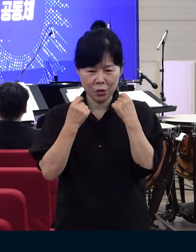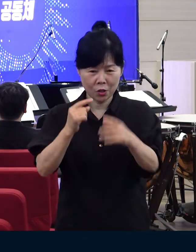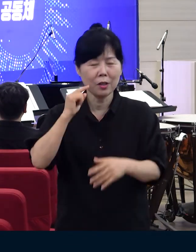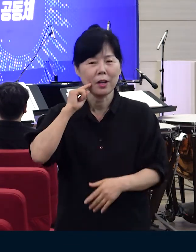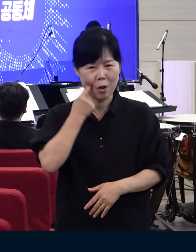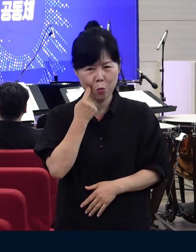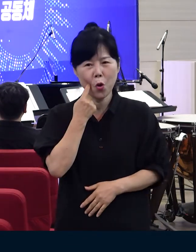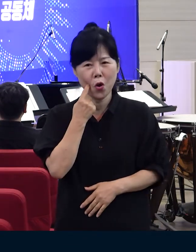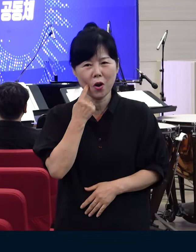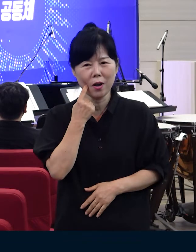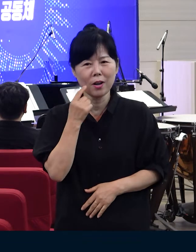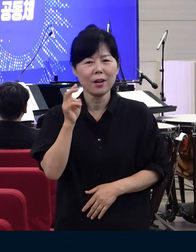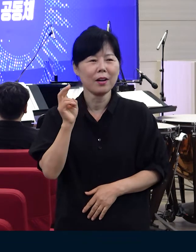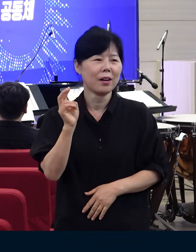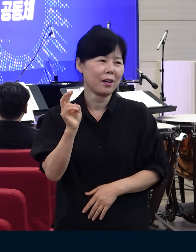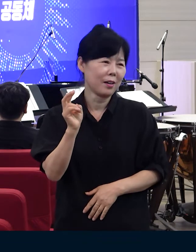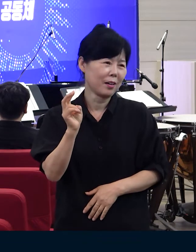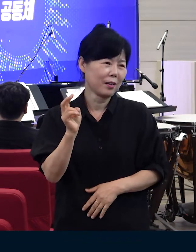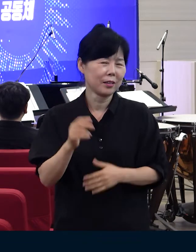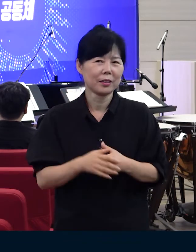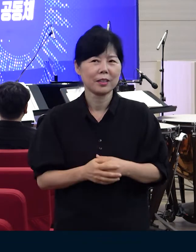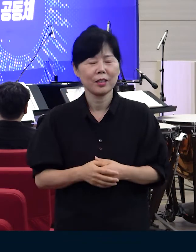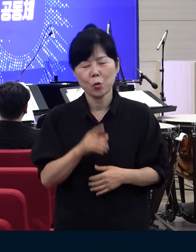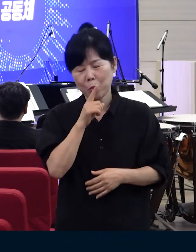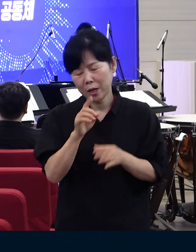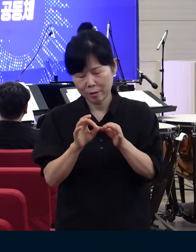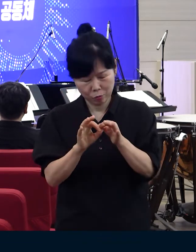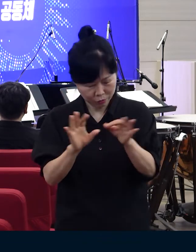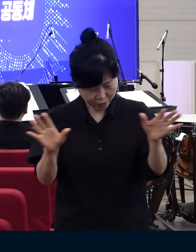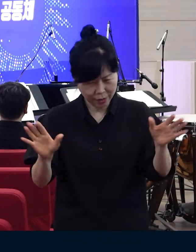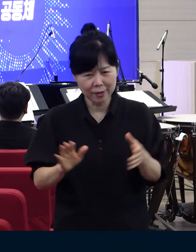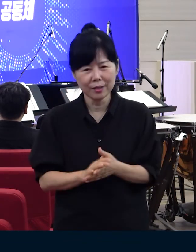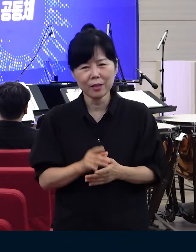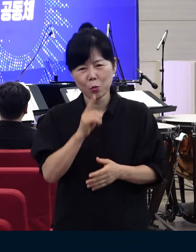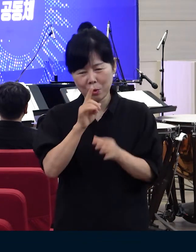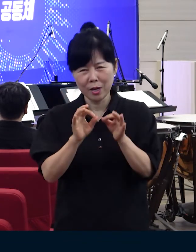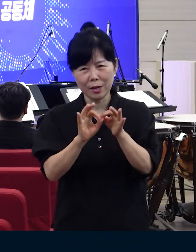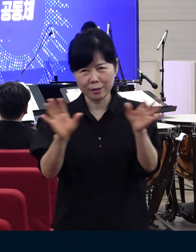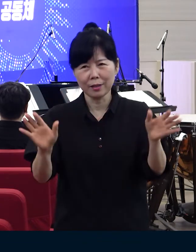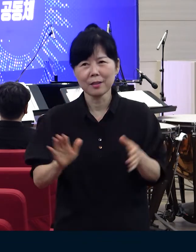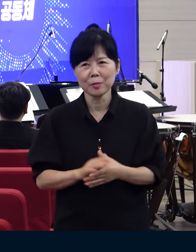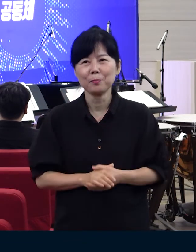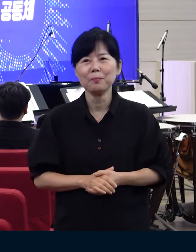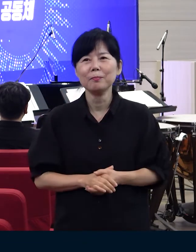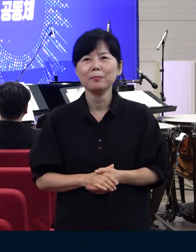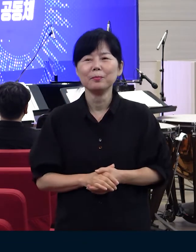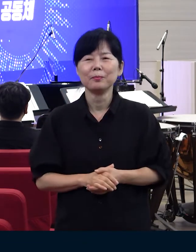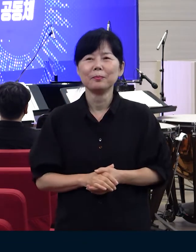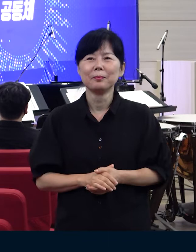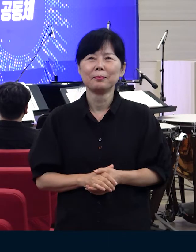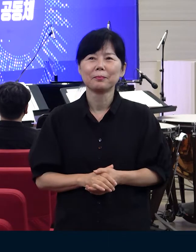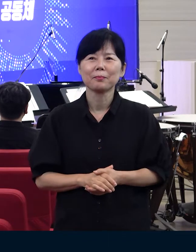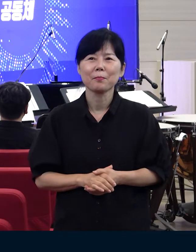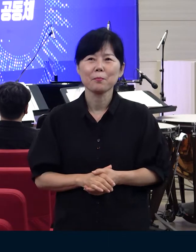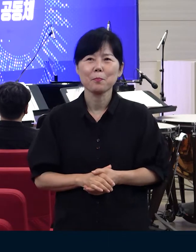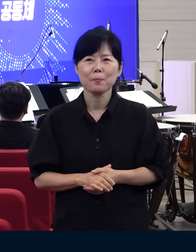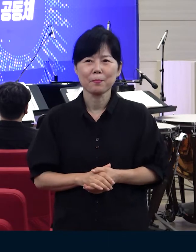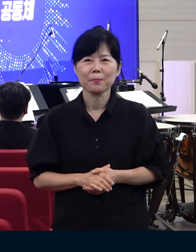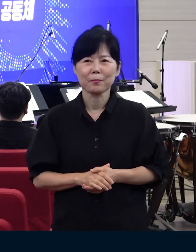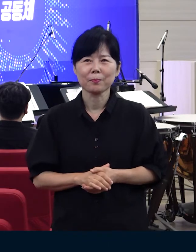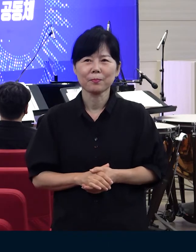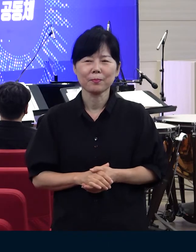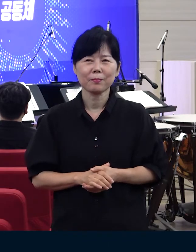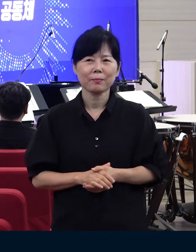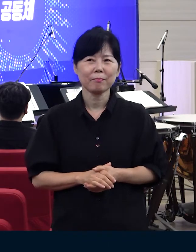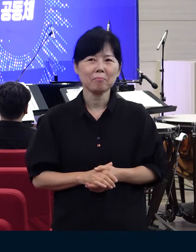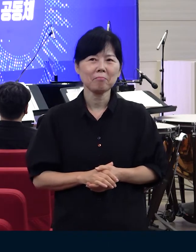여러분, 이것도 정말 만약에 이 얘기 잘못하면 사람들이 다 거기 관심이, 그 약이 어떤 약이냐, 그 약을 먹고 싶다, 뭐 이렇게